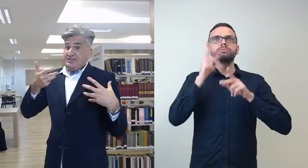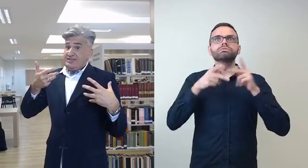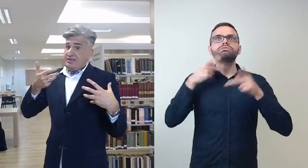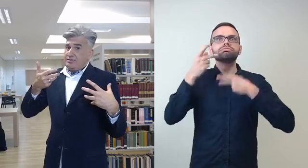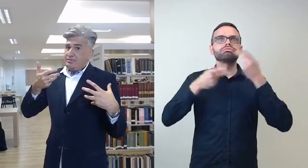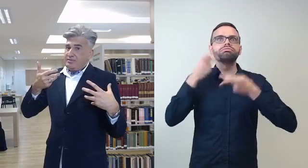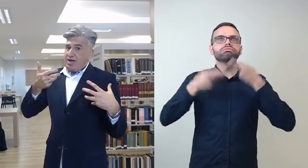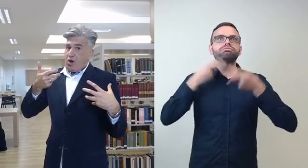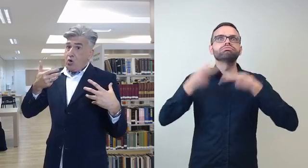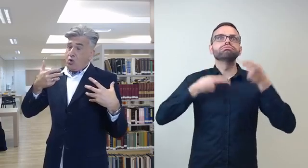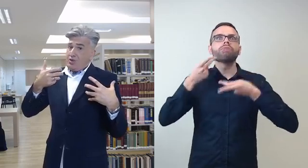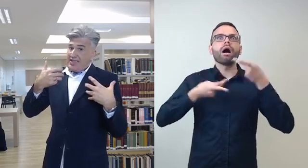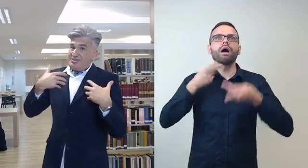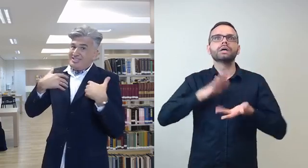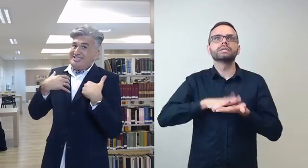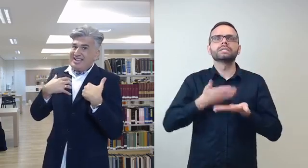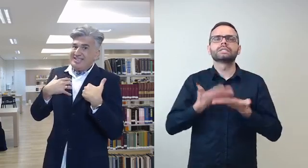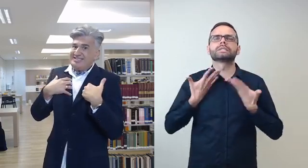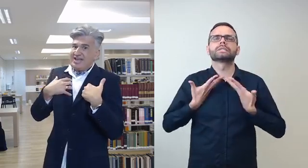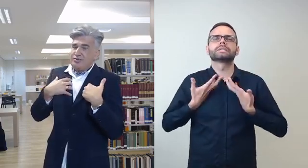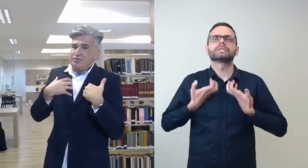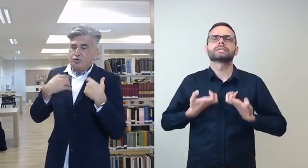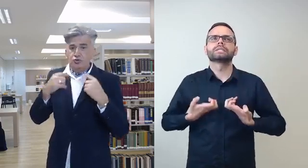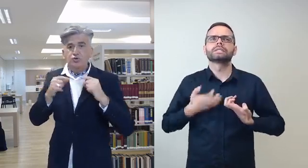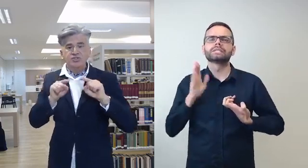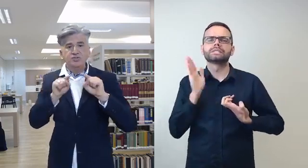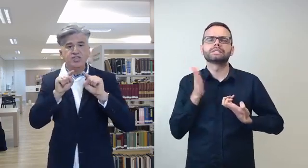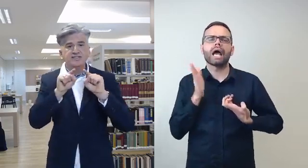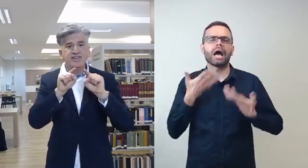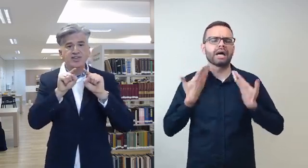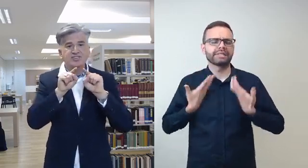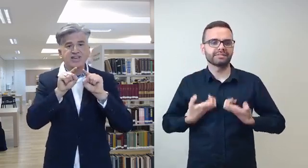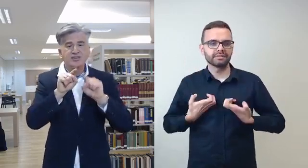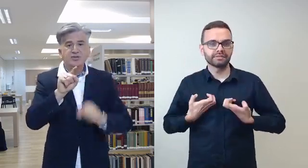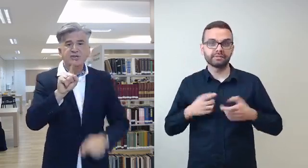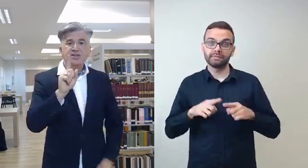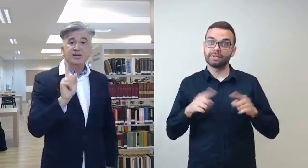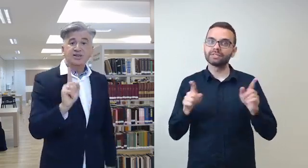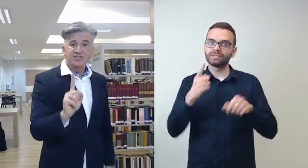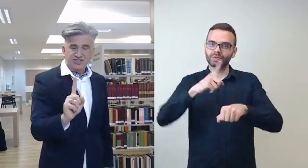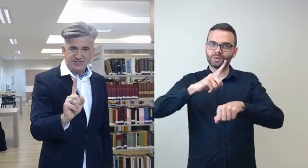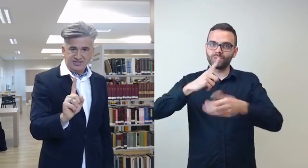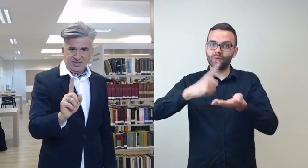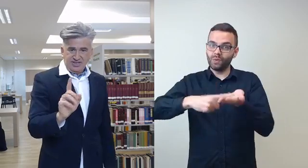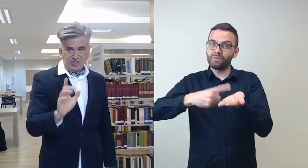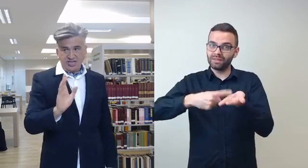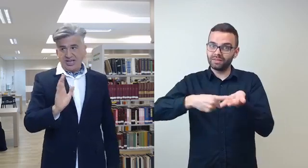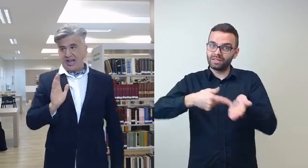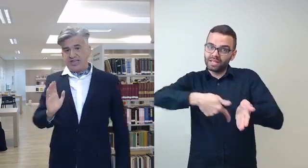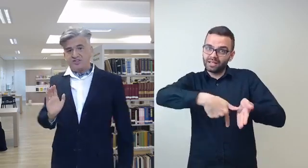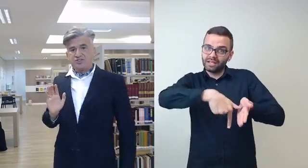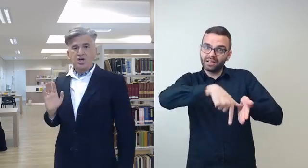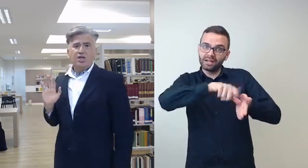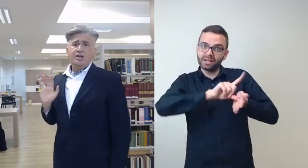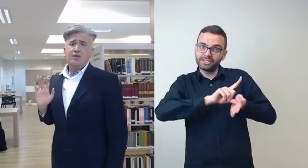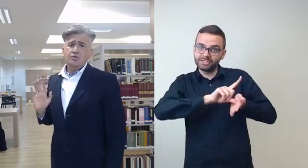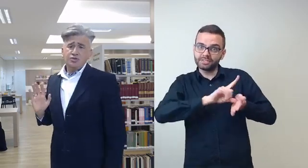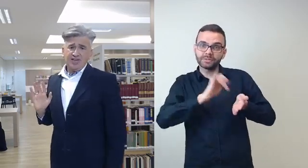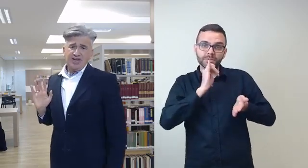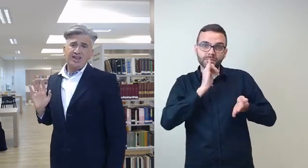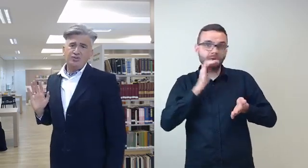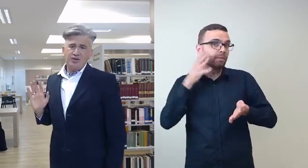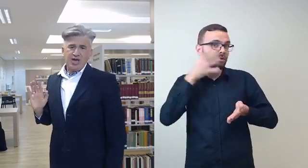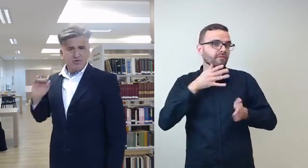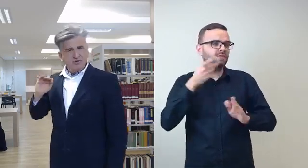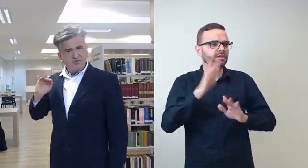vai cansando, né? Ou o intérprete já está cansado. Tudo isso tem que ser negociado antes. Chega lá e diz, ó, nem muito